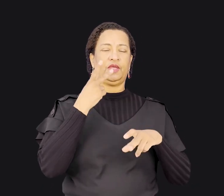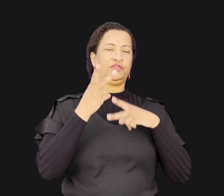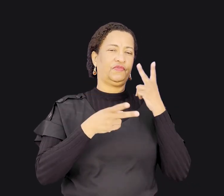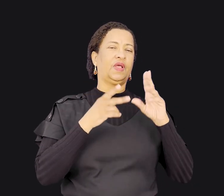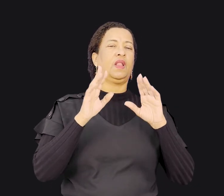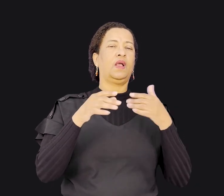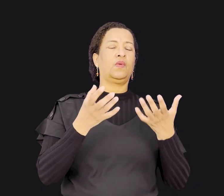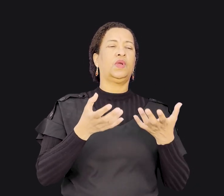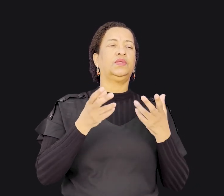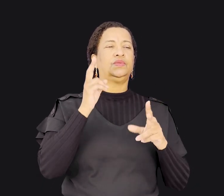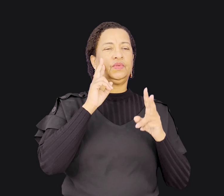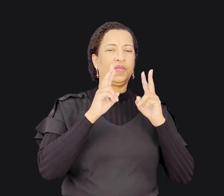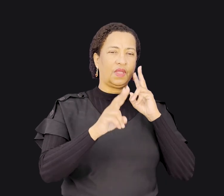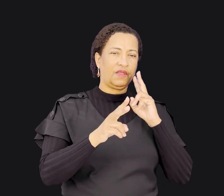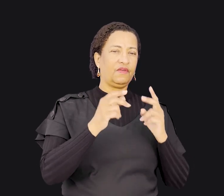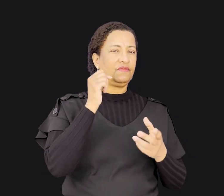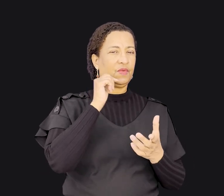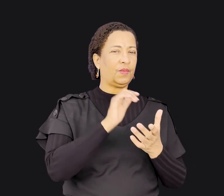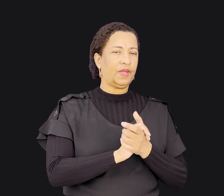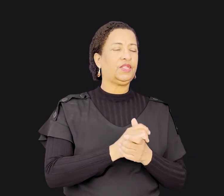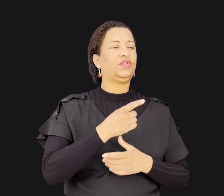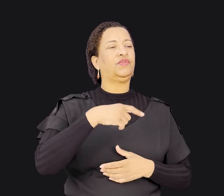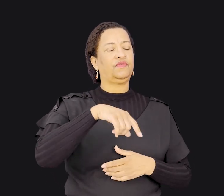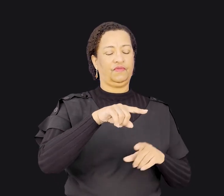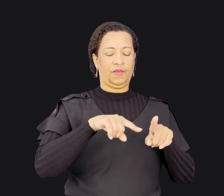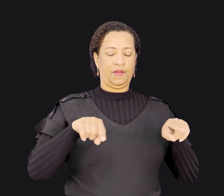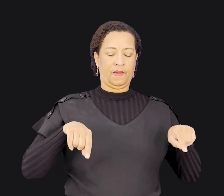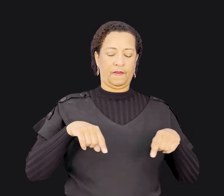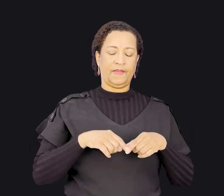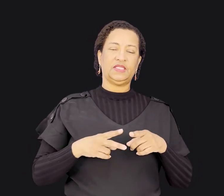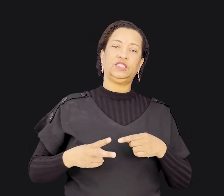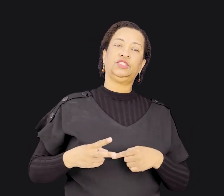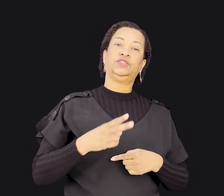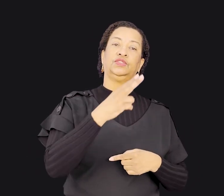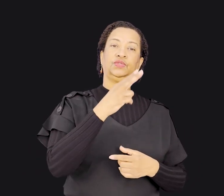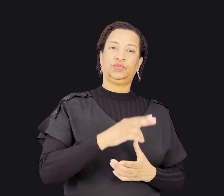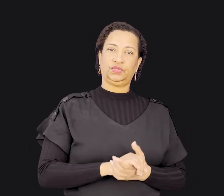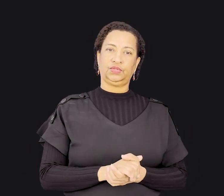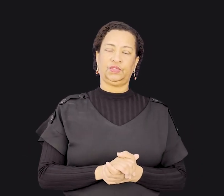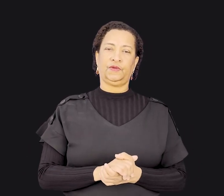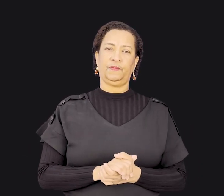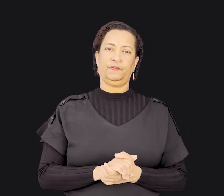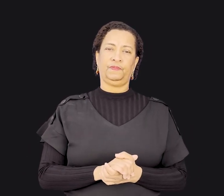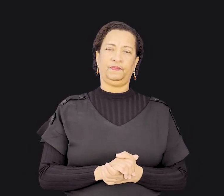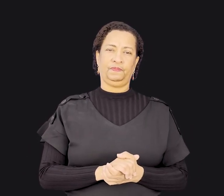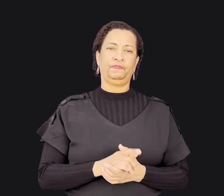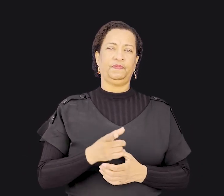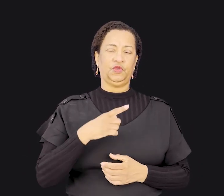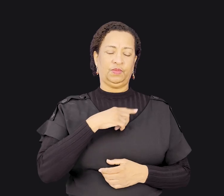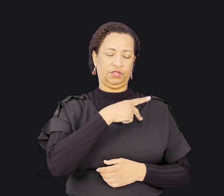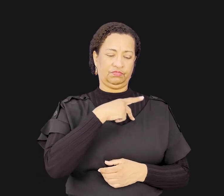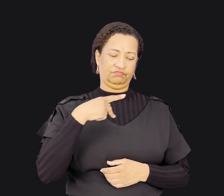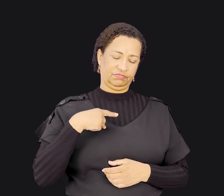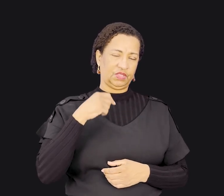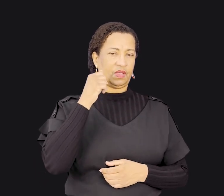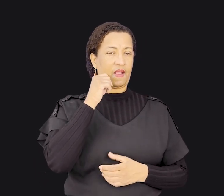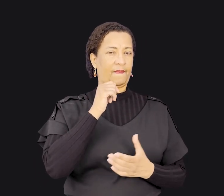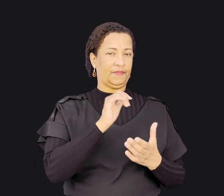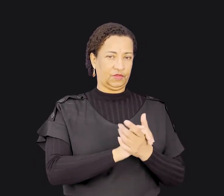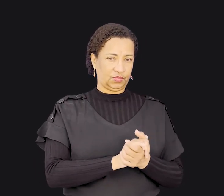quando querem ver seus maridos vão para a sala de cirurgia, numa maca. Se os maridos têm de pastorear suas esposas como